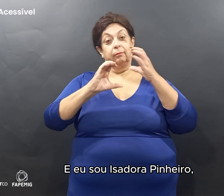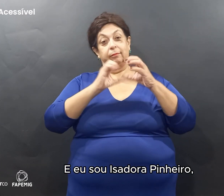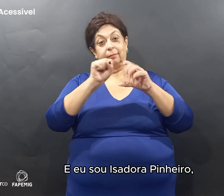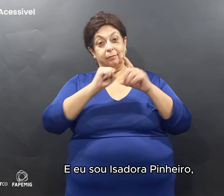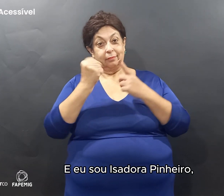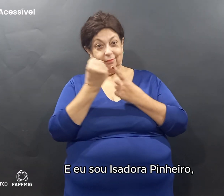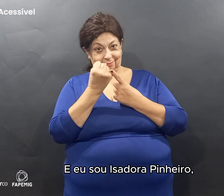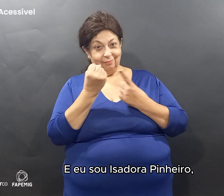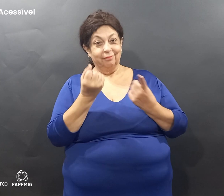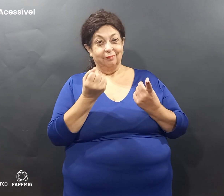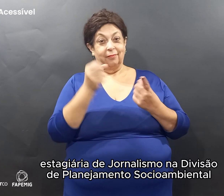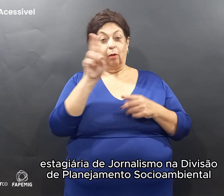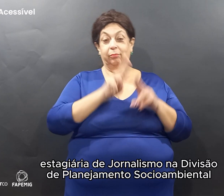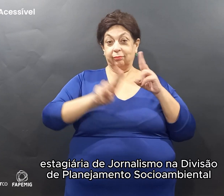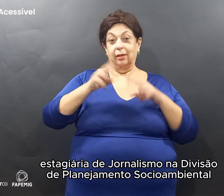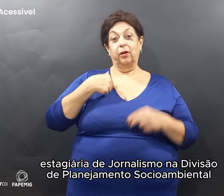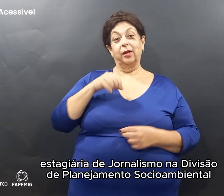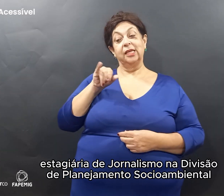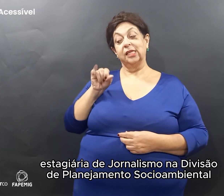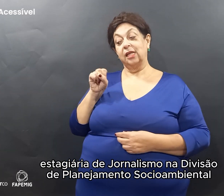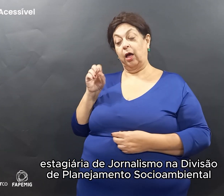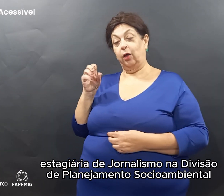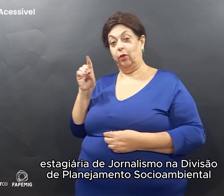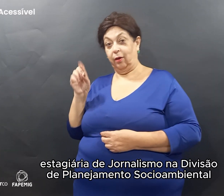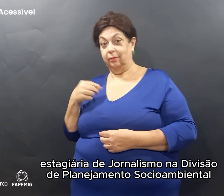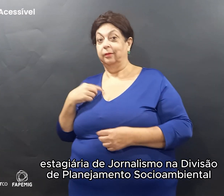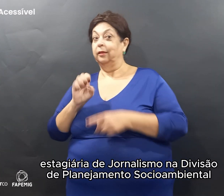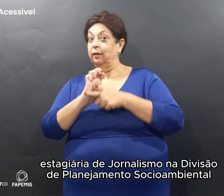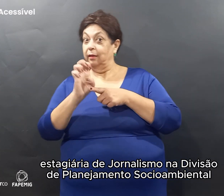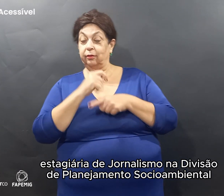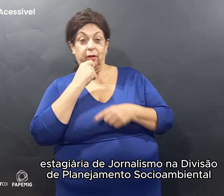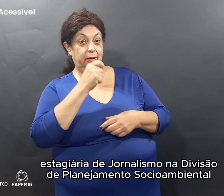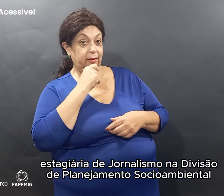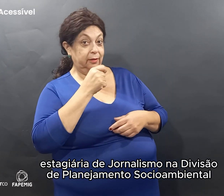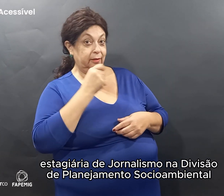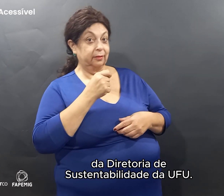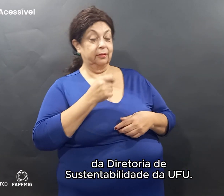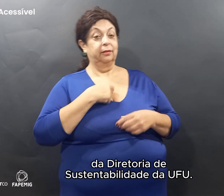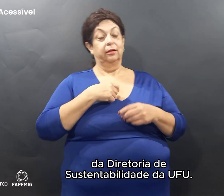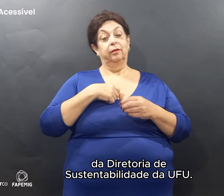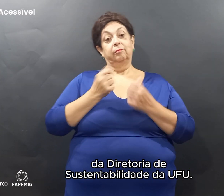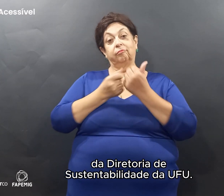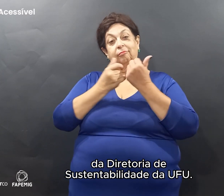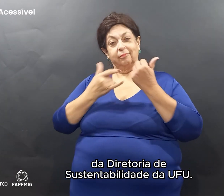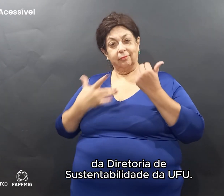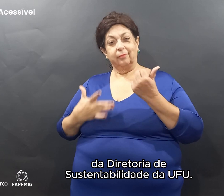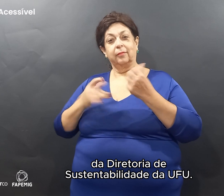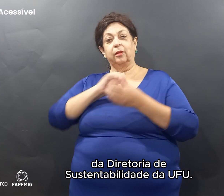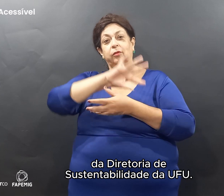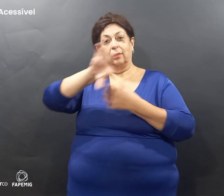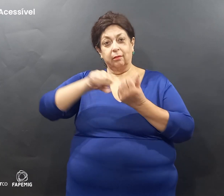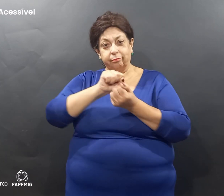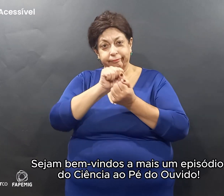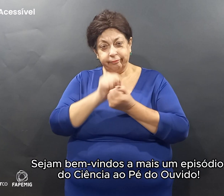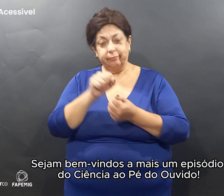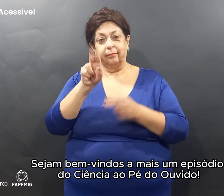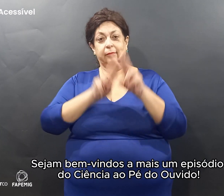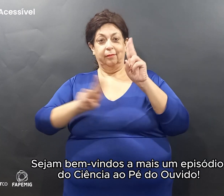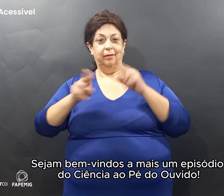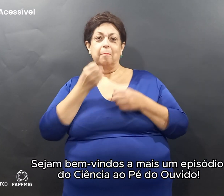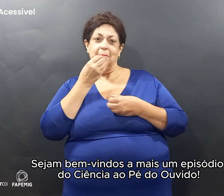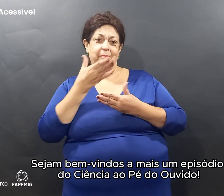E eu sou Isadora Pinheiro, estagiária de jornalismo na Divisão de Planejamento Socioambiental da Diretoria de Sustentabilidade da UFO.